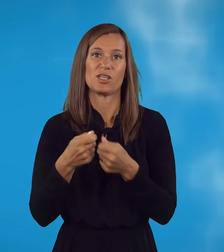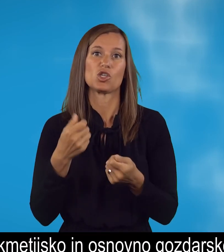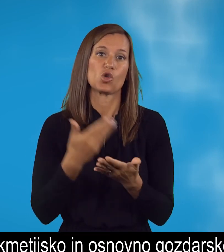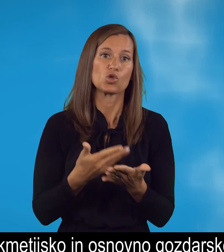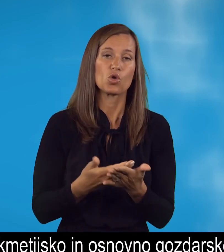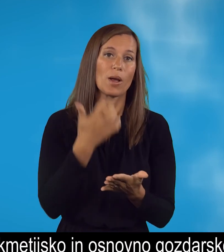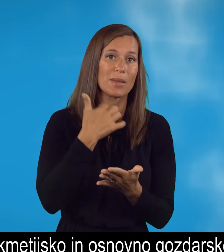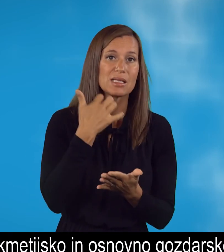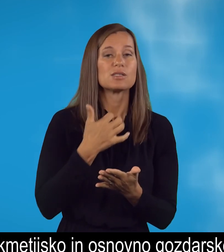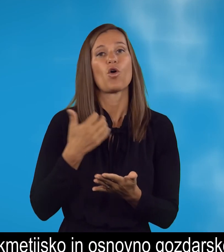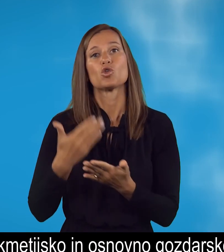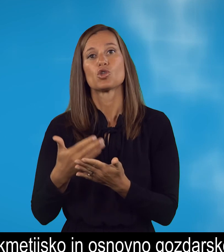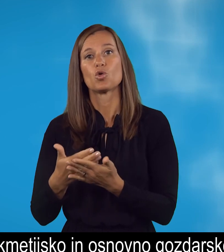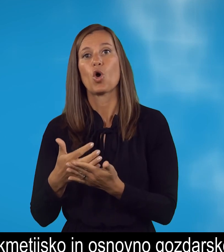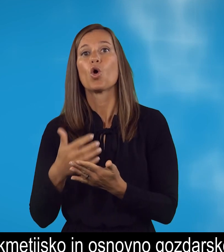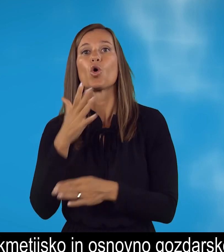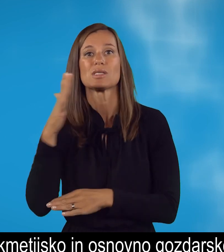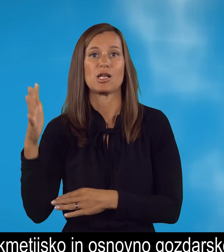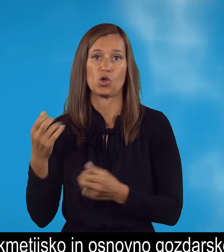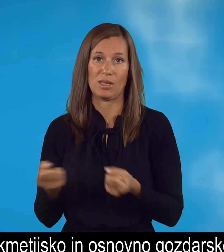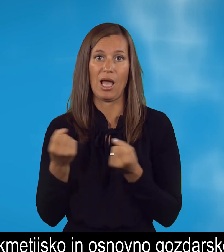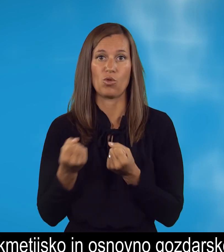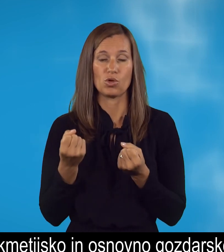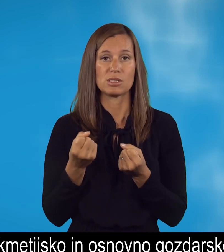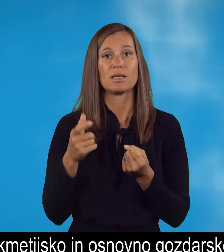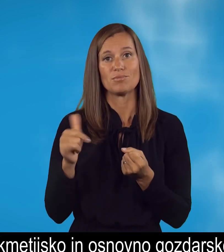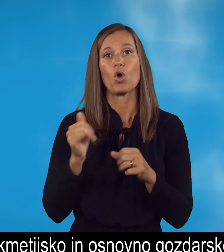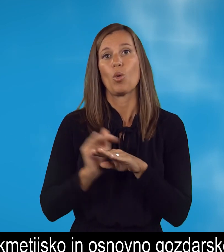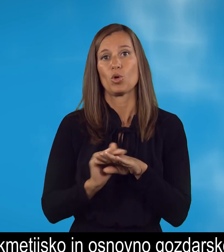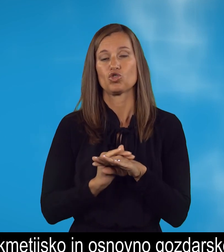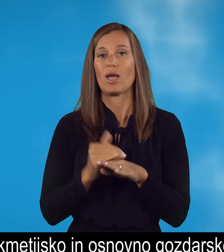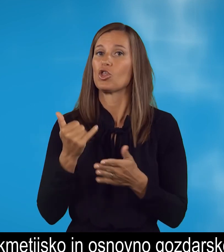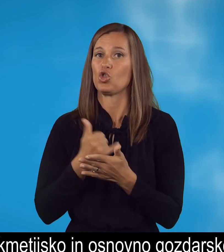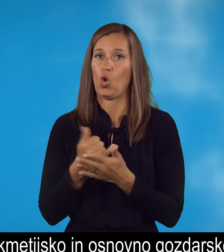kmetijsko in osnovno gozdarsko dejavnostjo in je oproščen dohodnine.